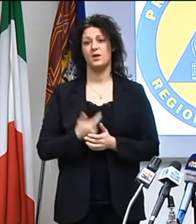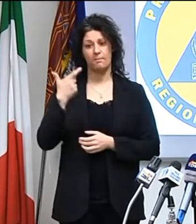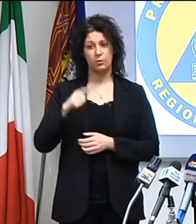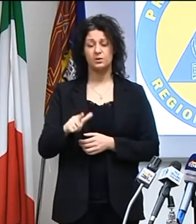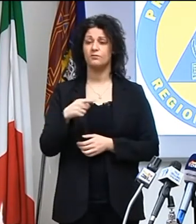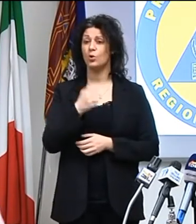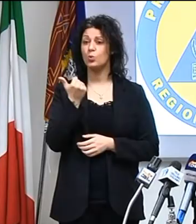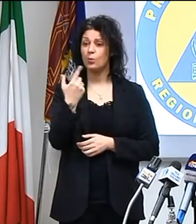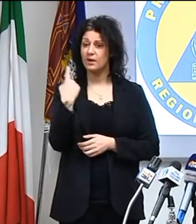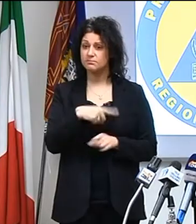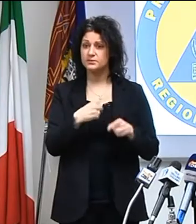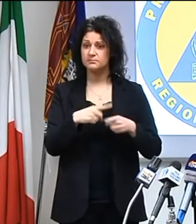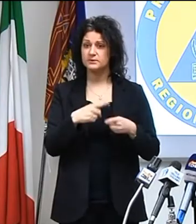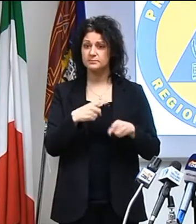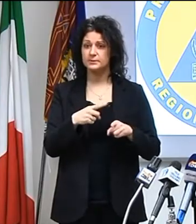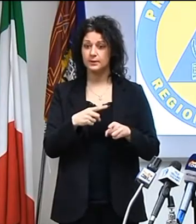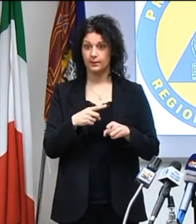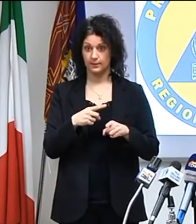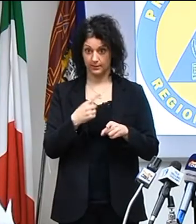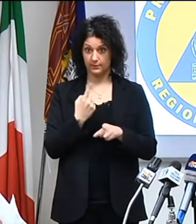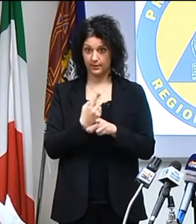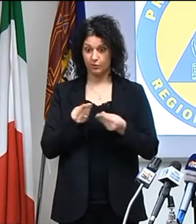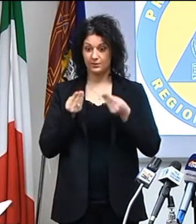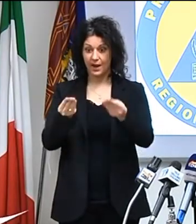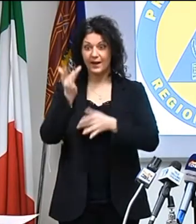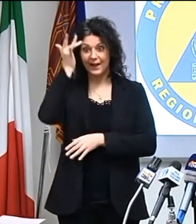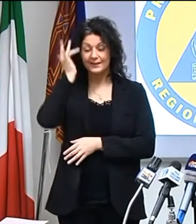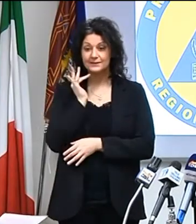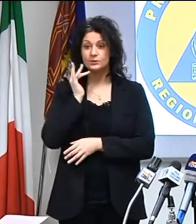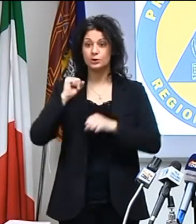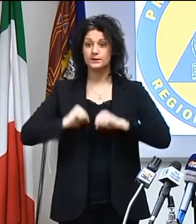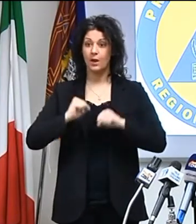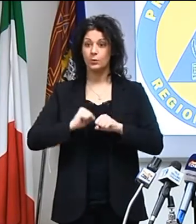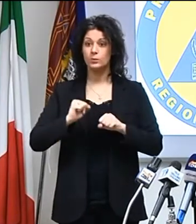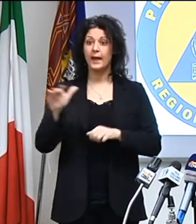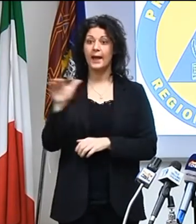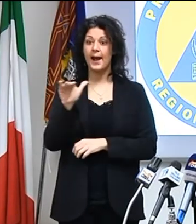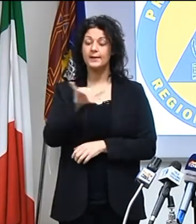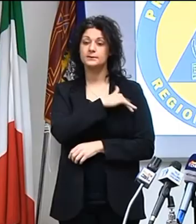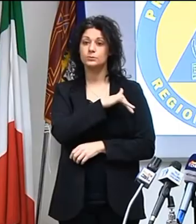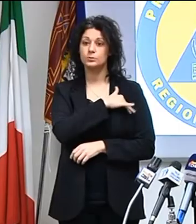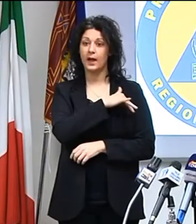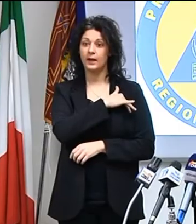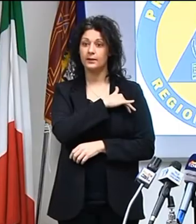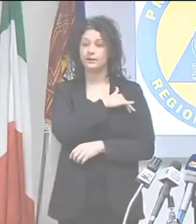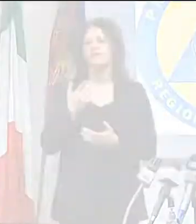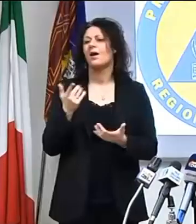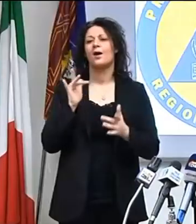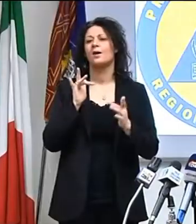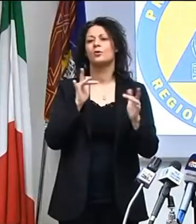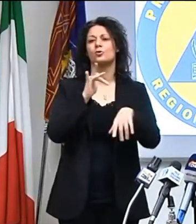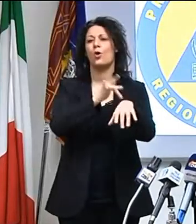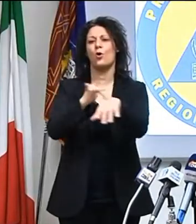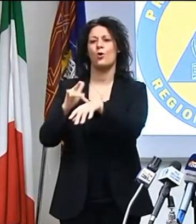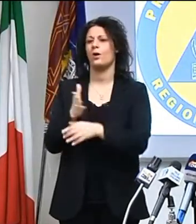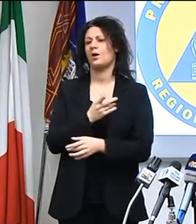numeri mettere a repentaglio la salute dei ragazzi e soprattutto creare un popolo di contagiatori. E